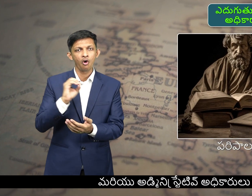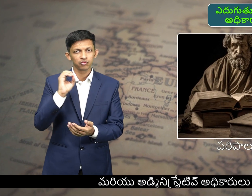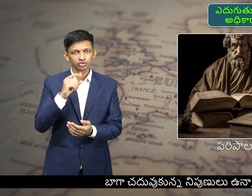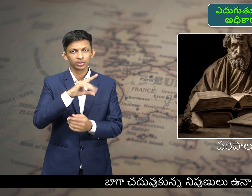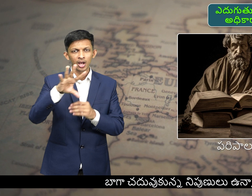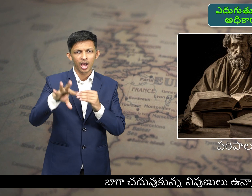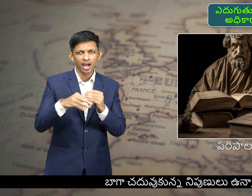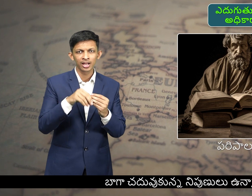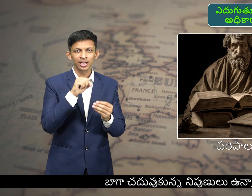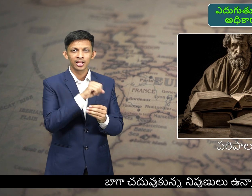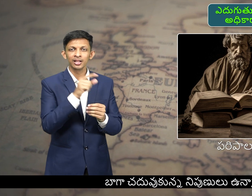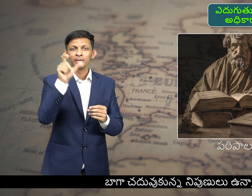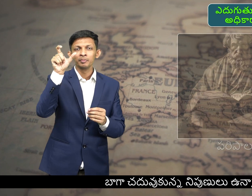వంటి బాగా చదువుకున్న నిపుణులు ఉన్నారు.